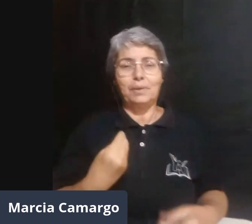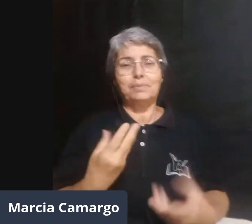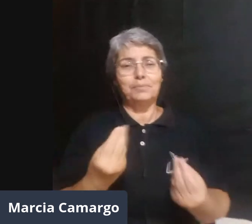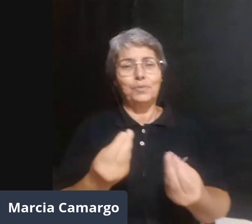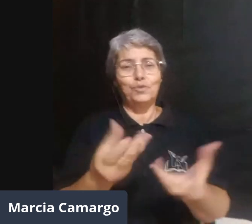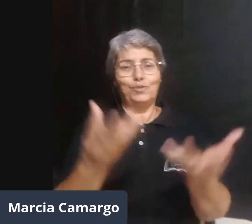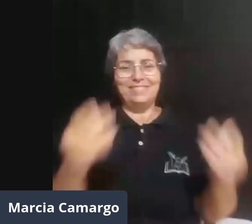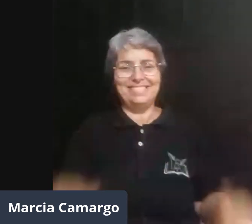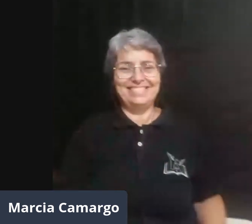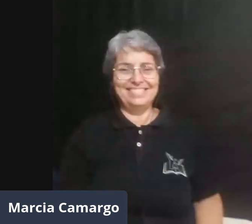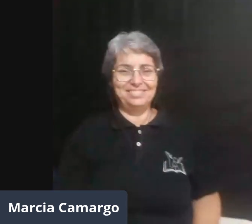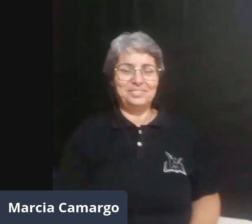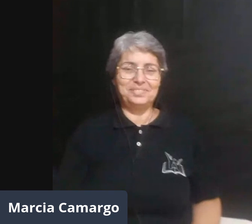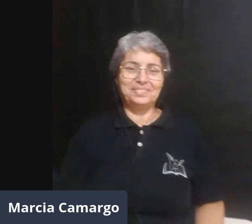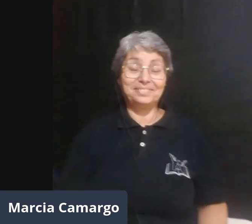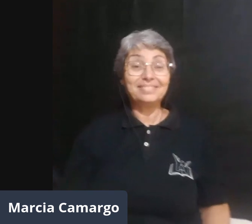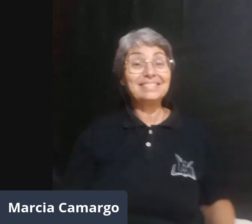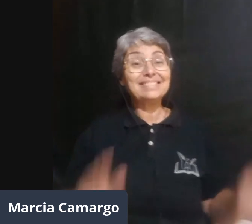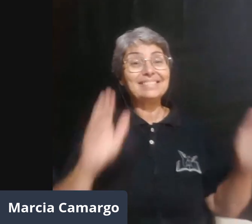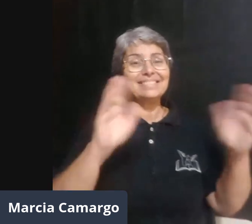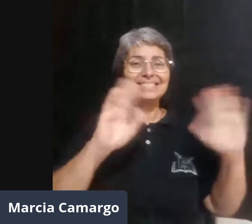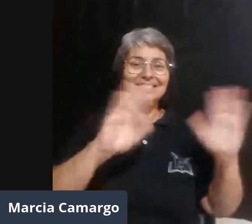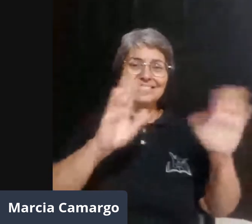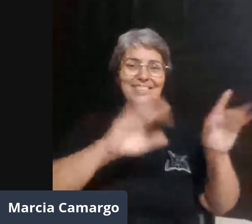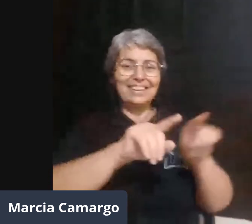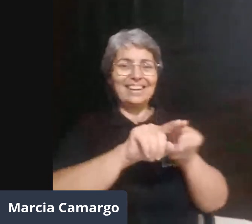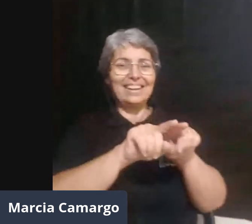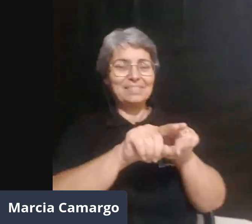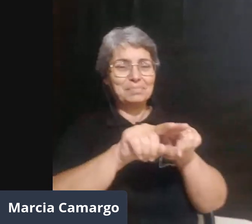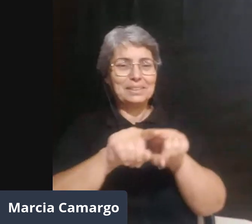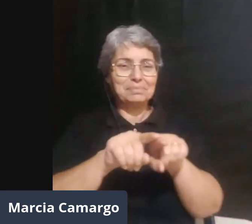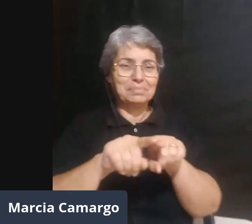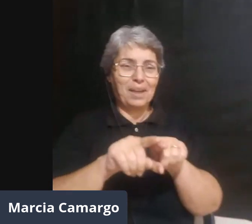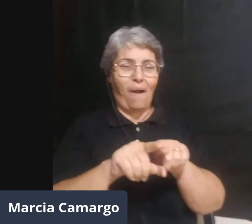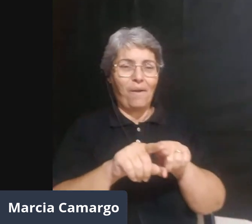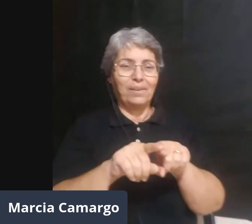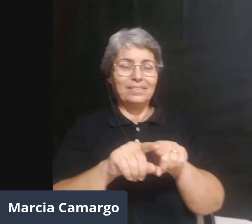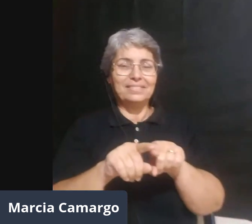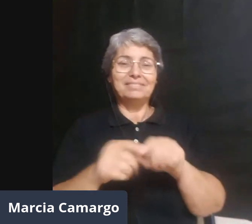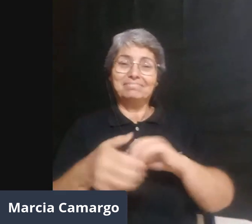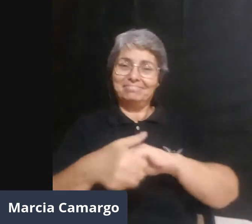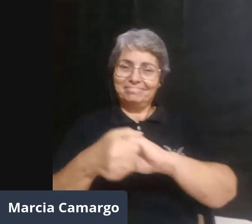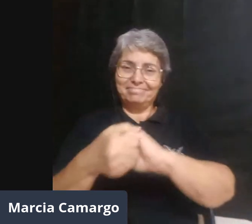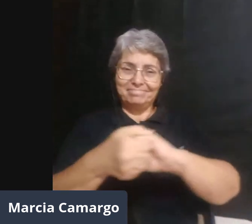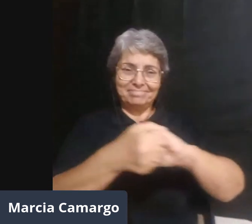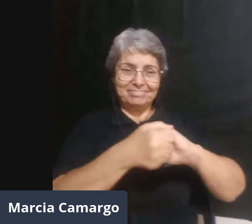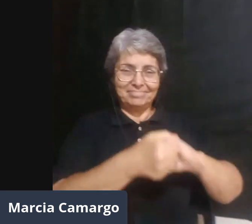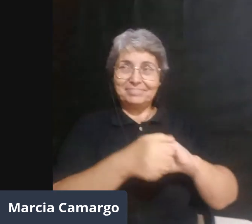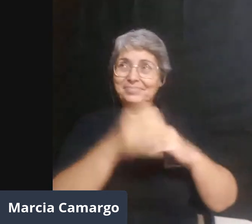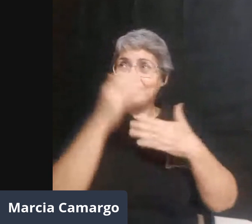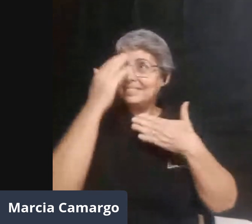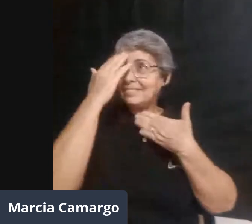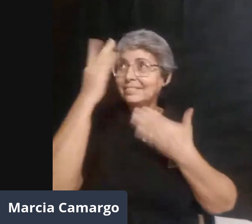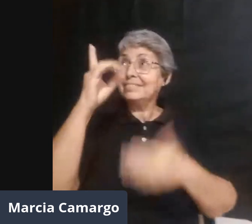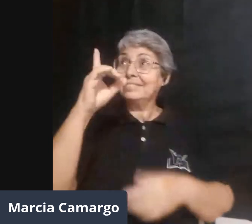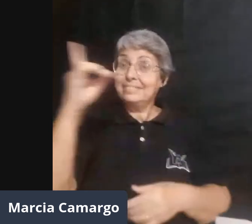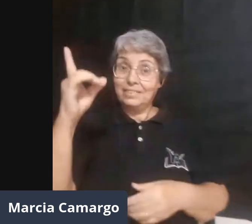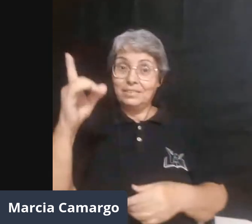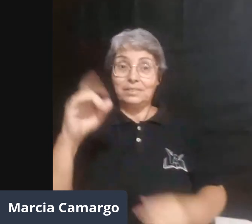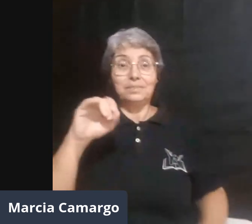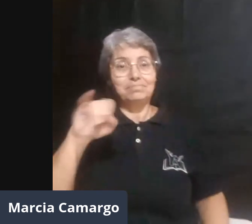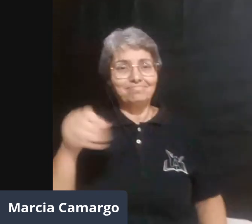Olá, irmãos, saudações a todos. Agradeço a Deus por essa oportunidade de estar com